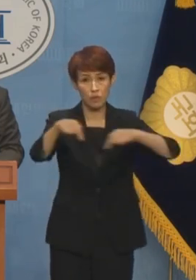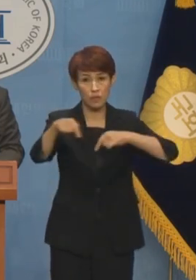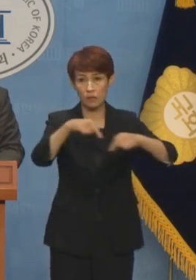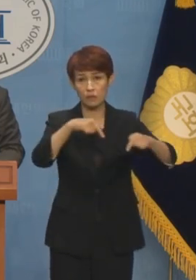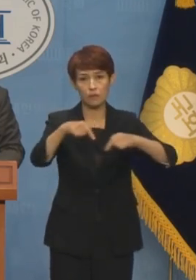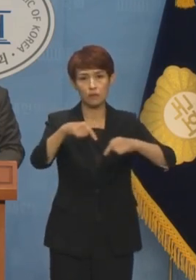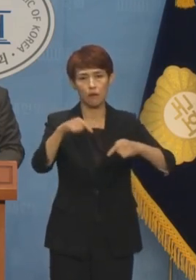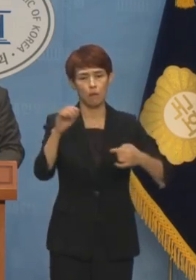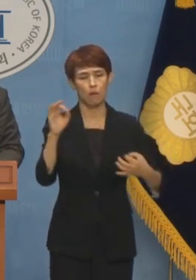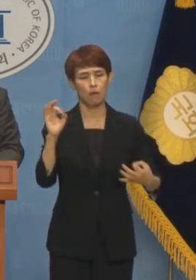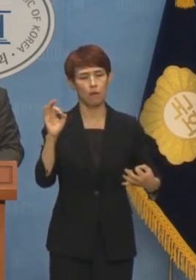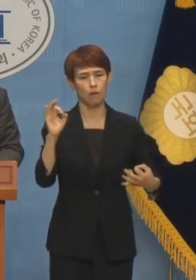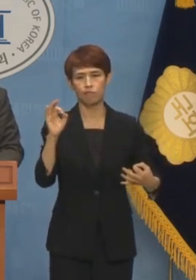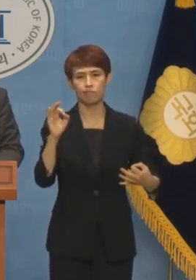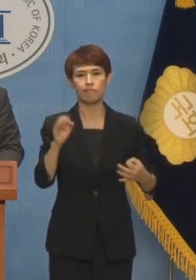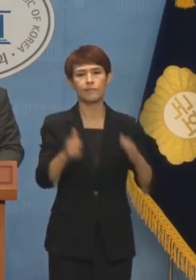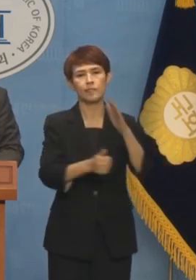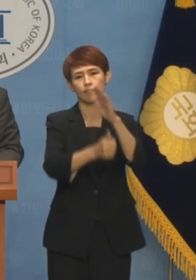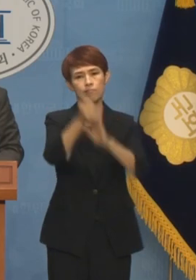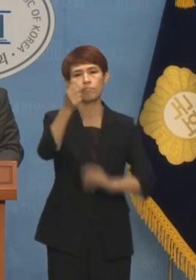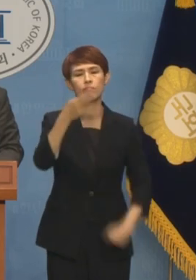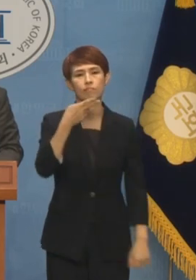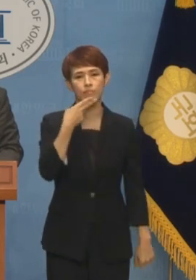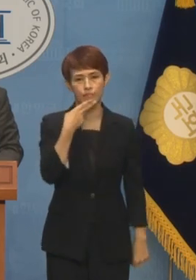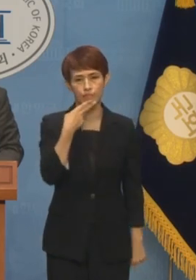멈췄습니다. 이래서는 희망이 없습니다.